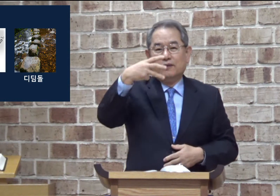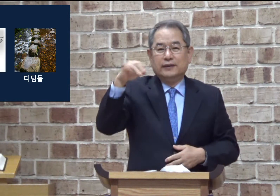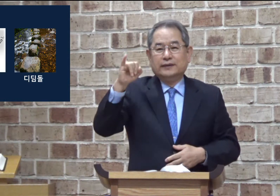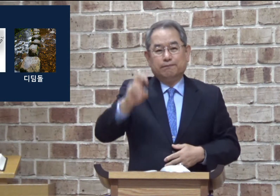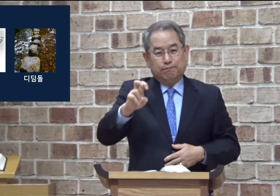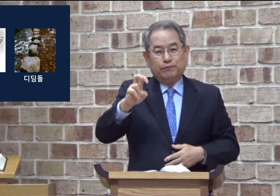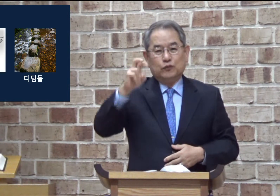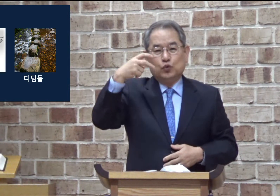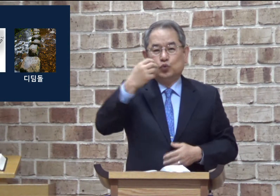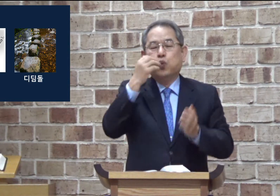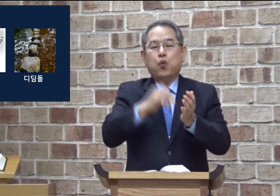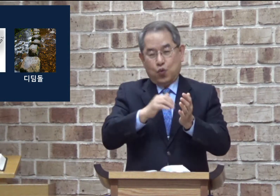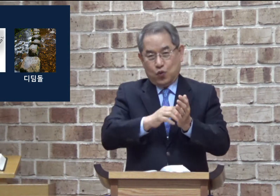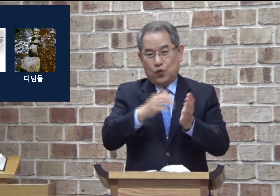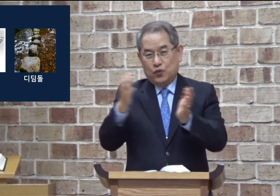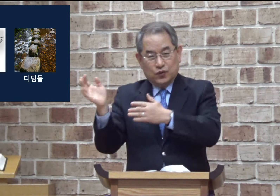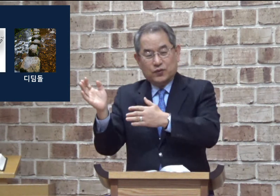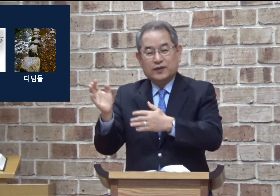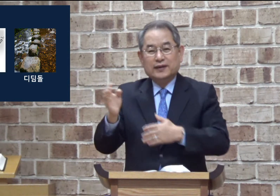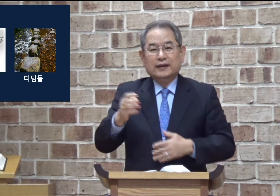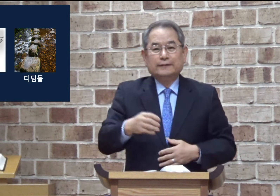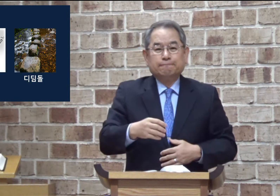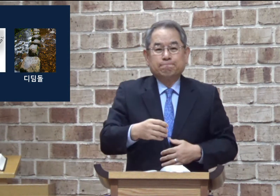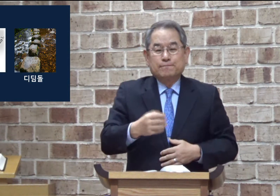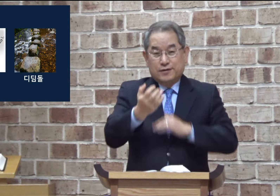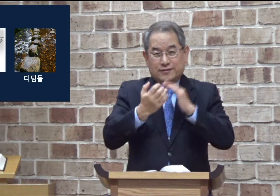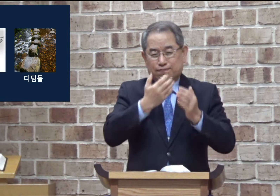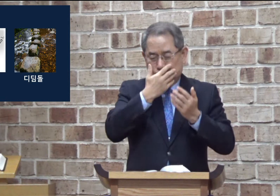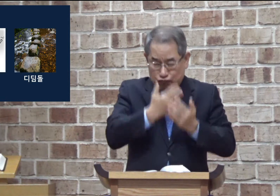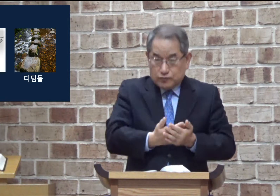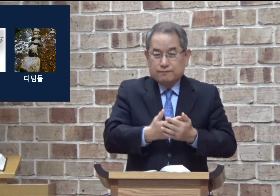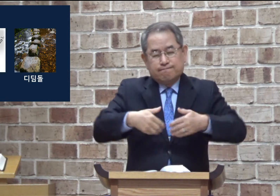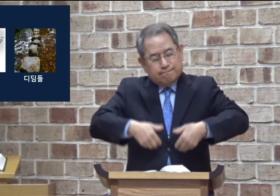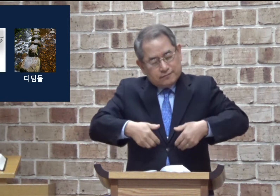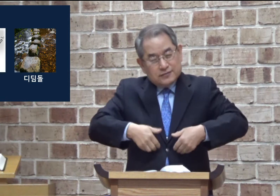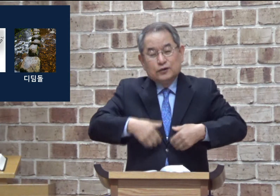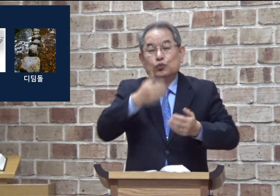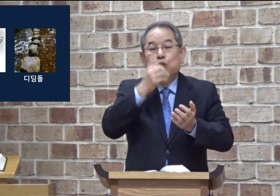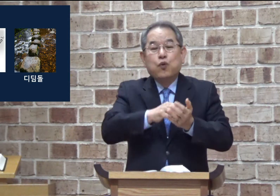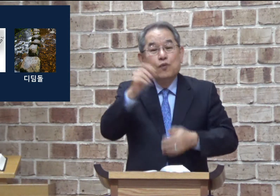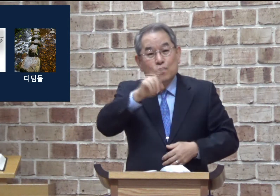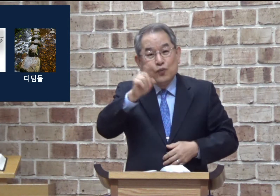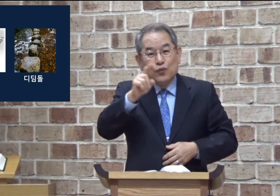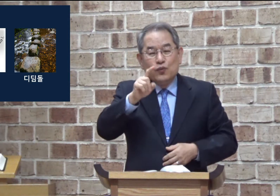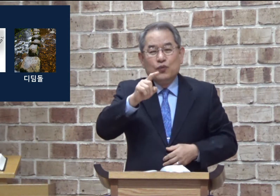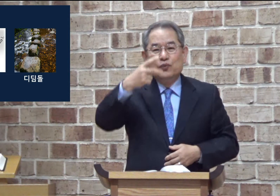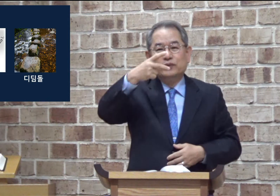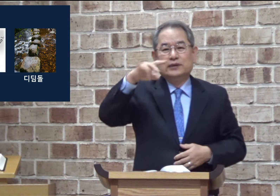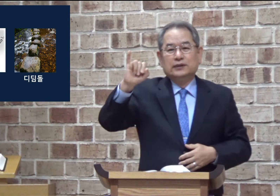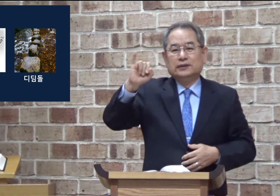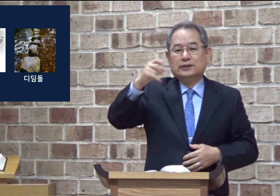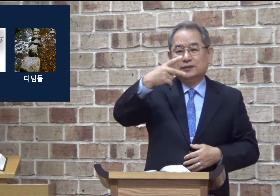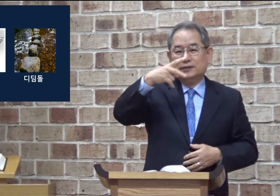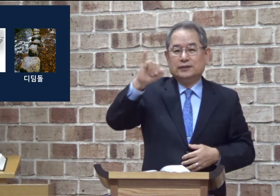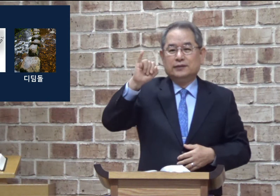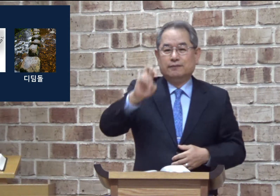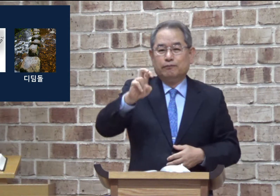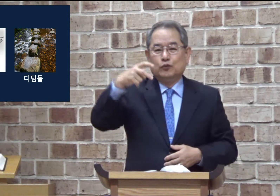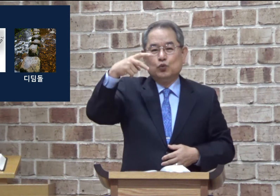디딤돌 같은 것입니다. 개울이 있는데 걸어가지 못할 때 돌이 이렇게 놓여 있는 것을 봅니다.